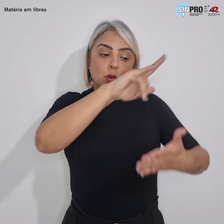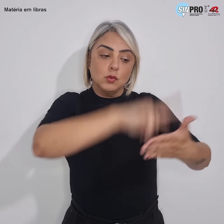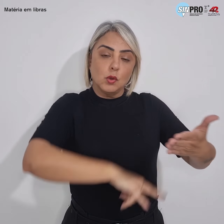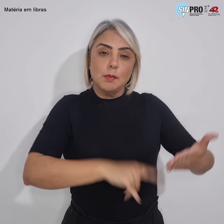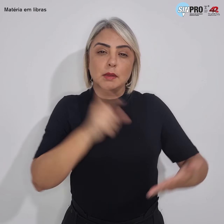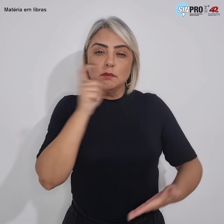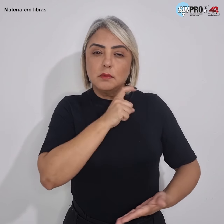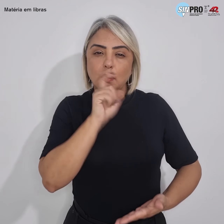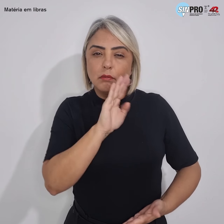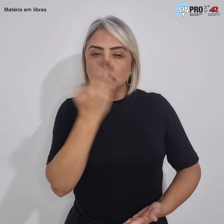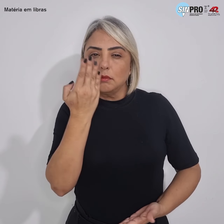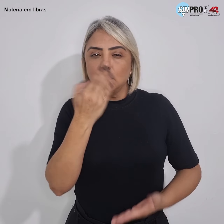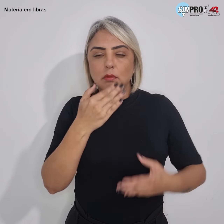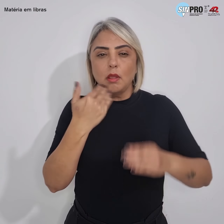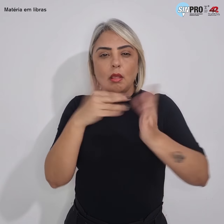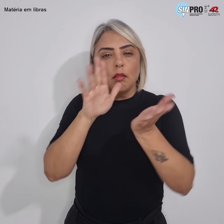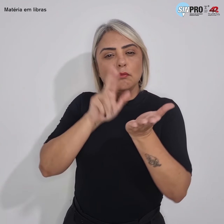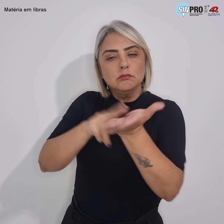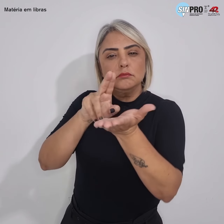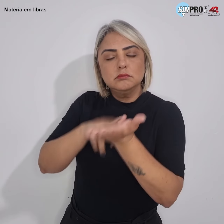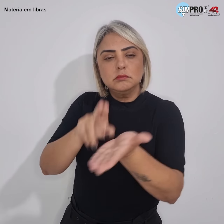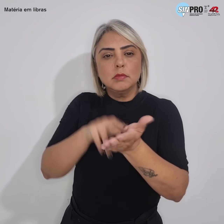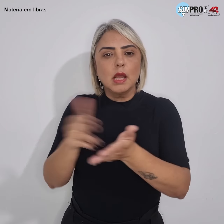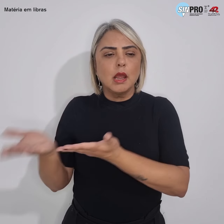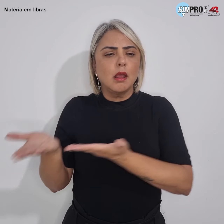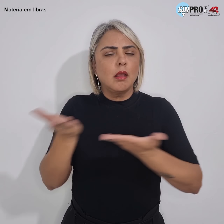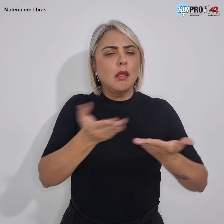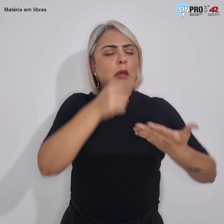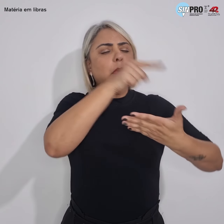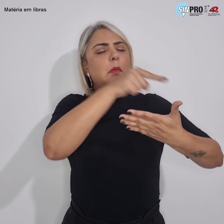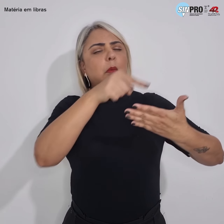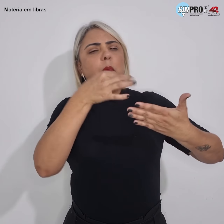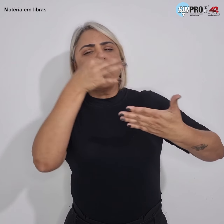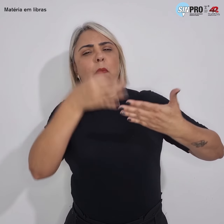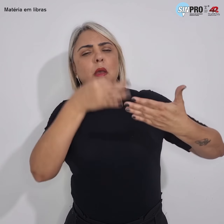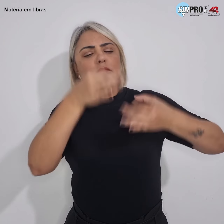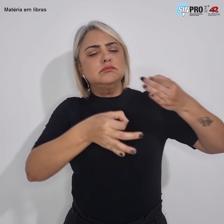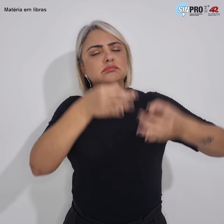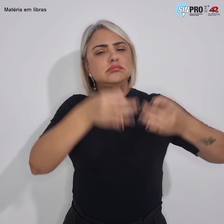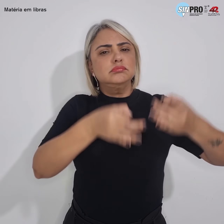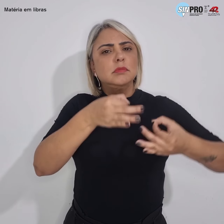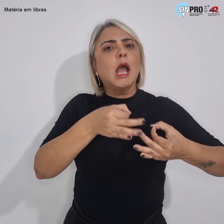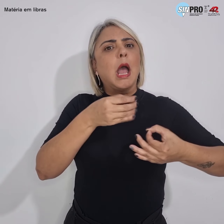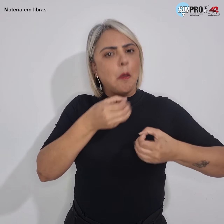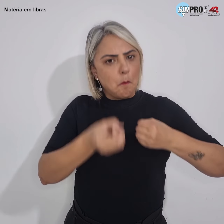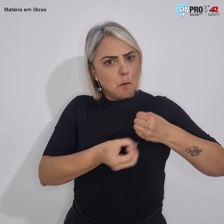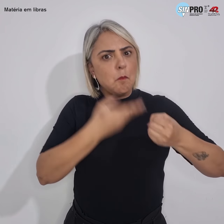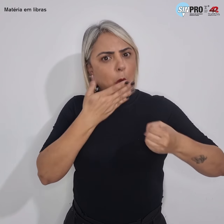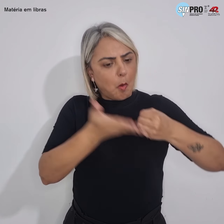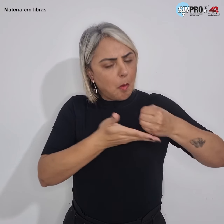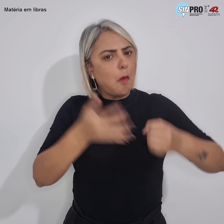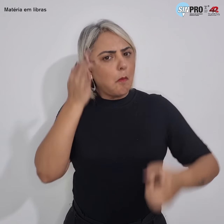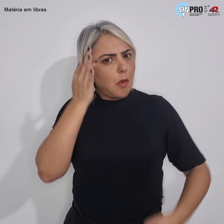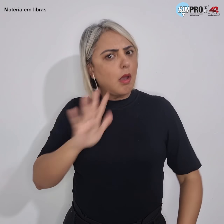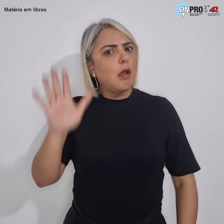documento falso é enviado pelos correios e traz uma série de argumentos jurídicos bem fundamentados, além